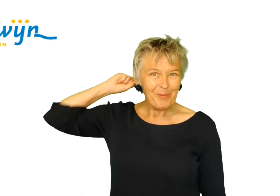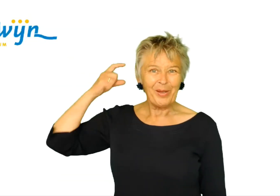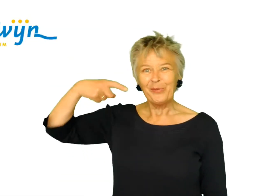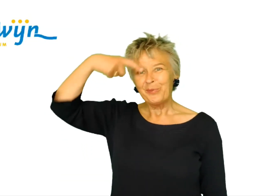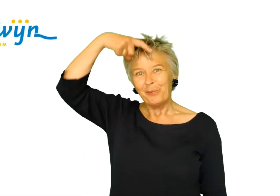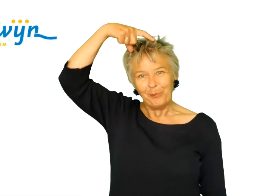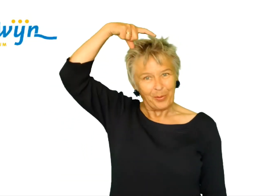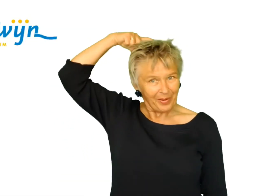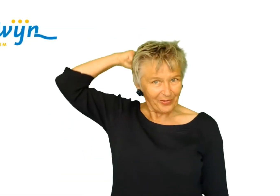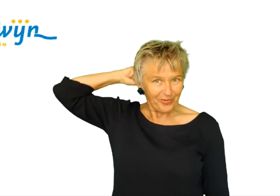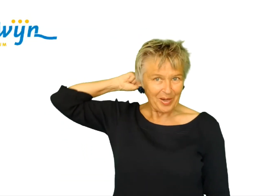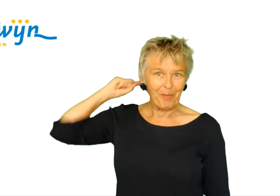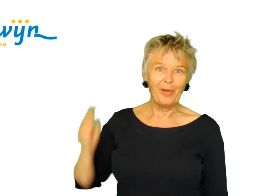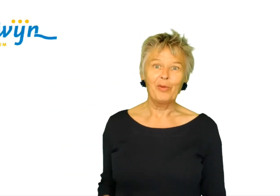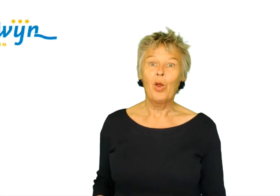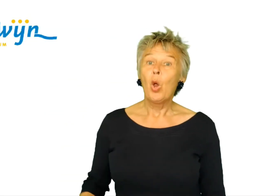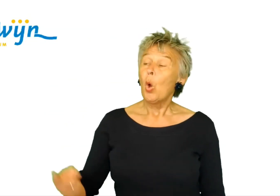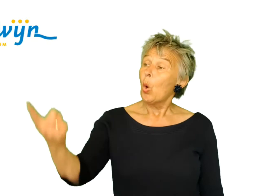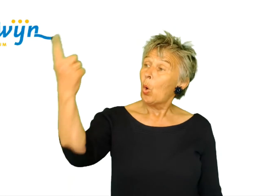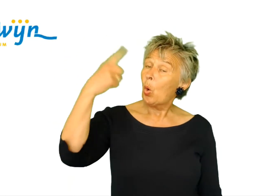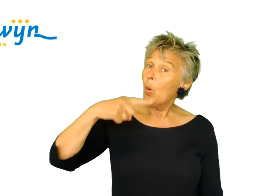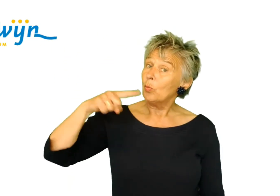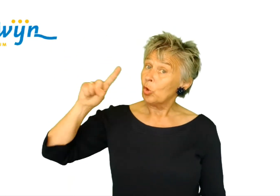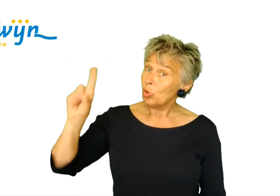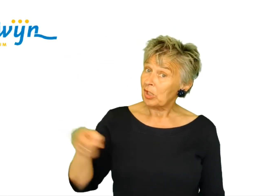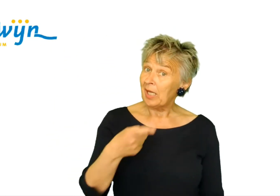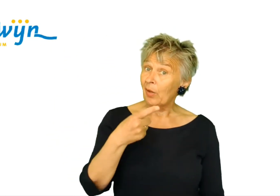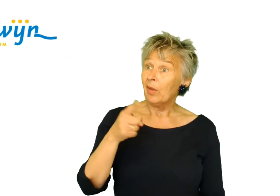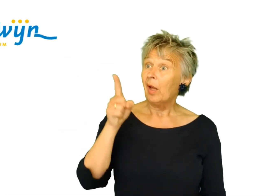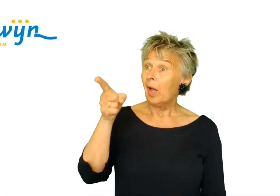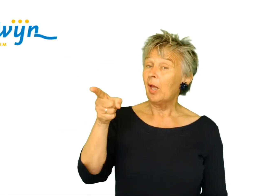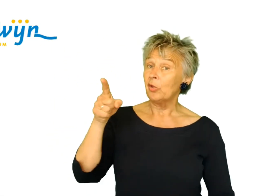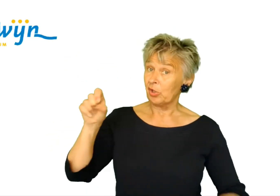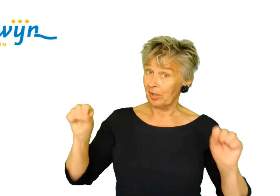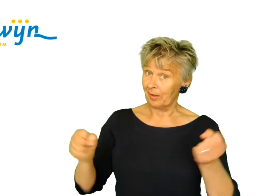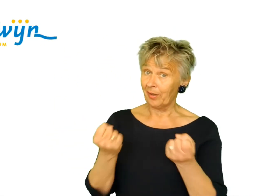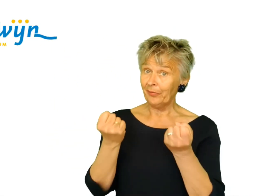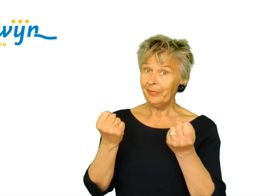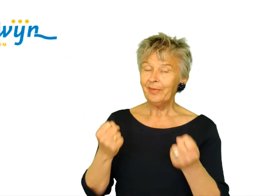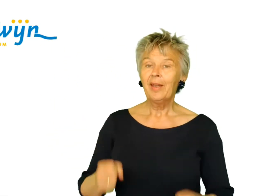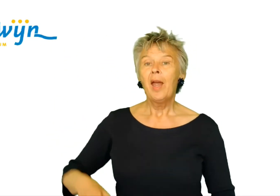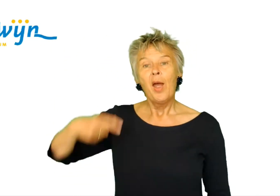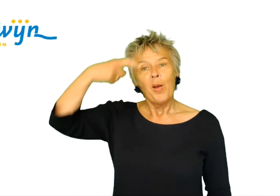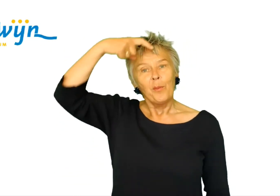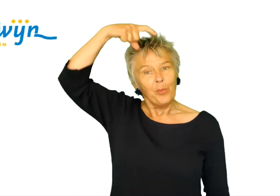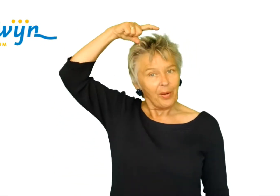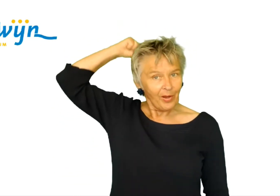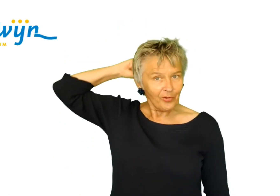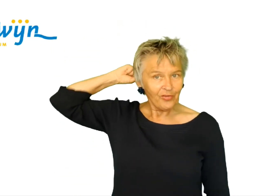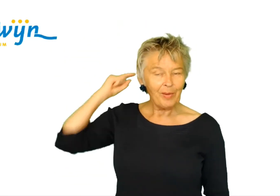Brandweerman, brandweerman, kom zo snel als je kan.